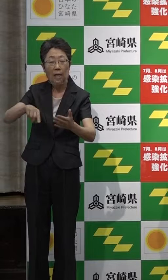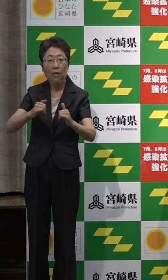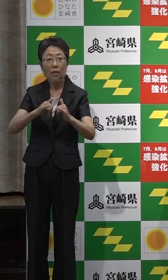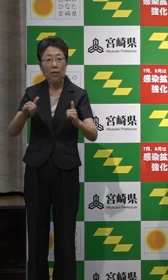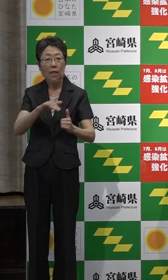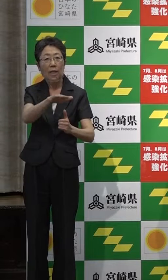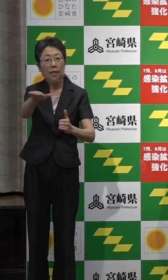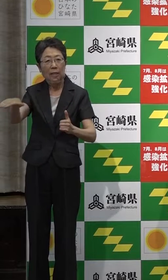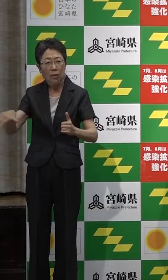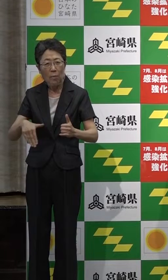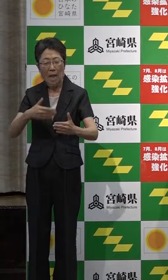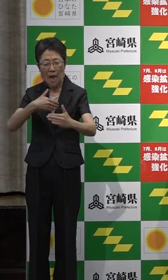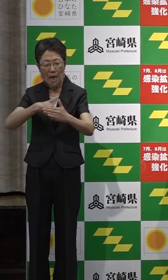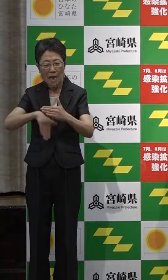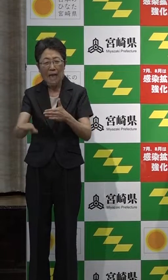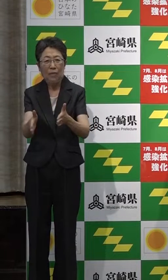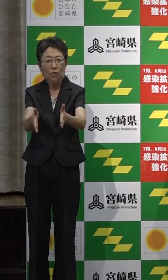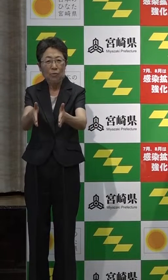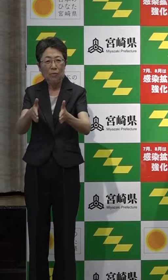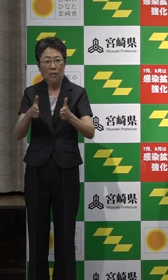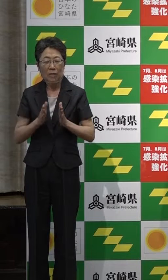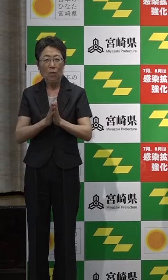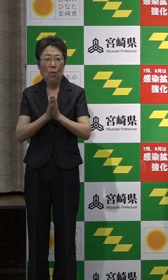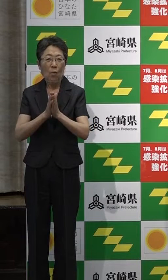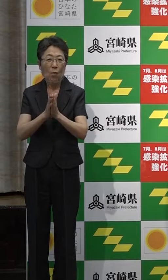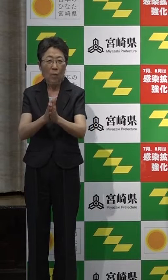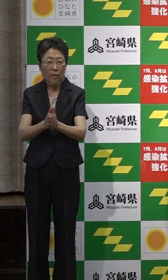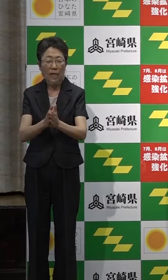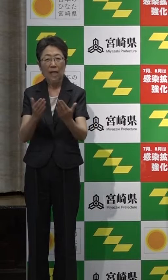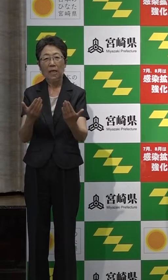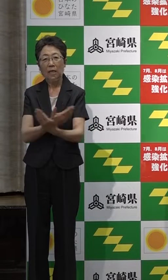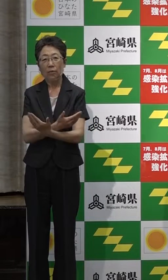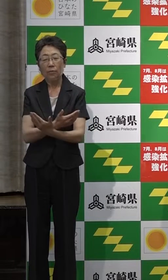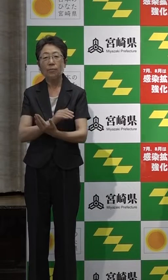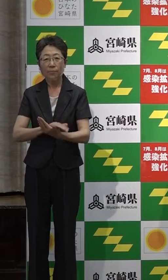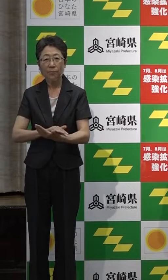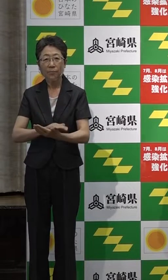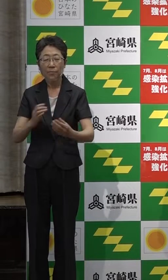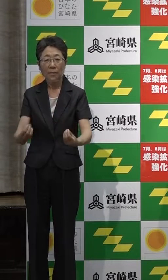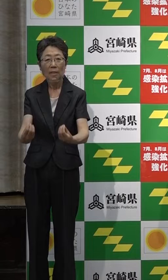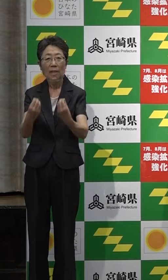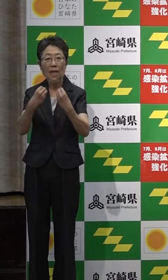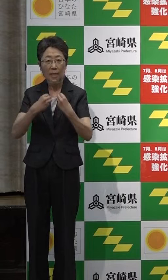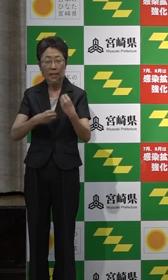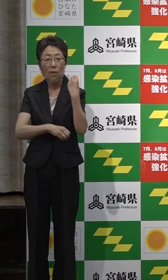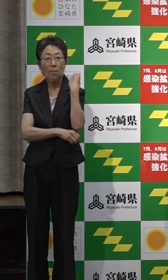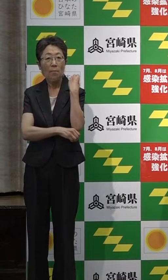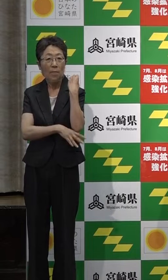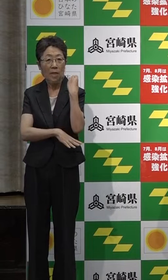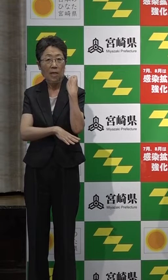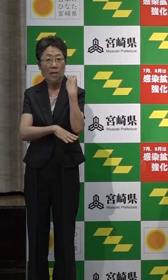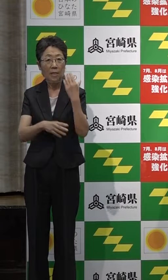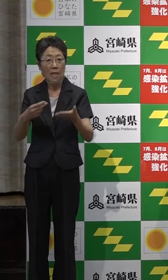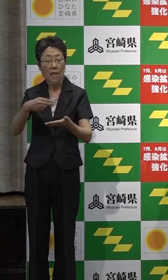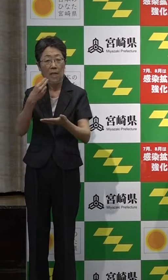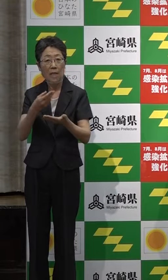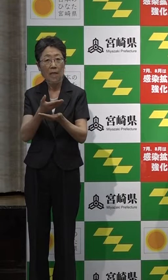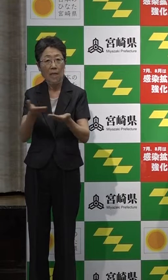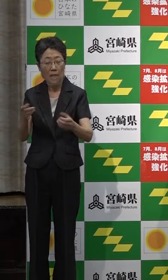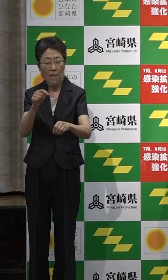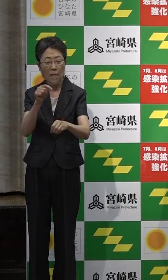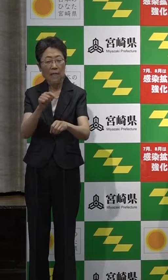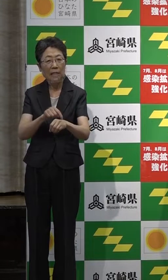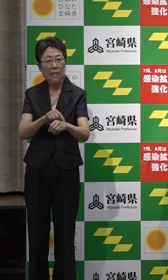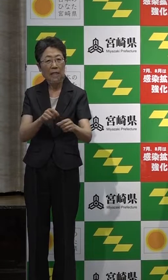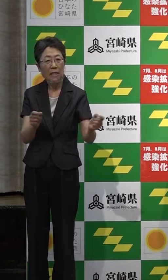願いをするということになりますし、これは感染状況を踏まえてということになります。飲食店等への営業時間の